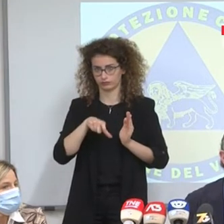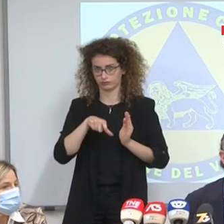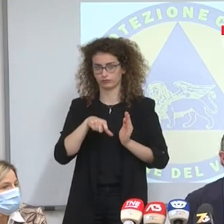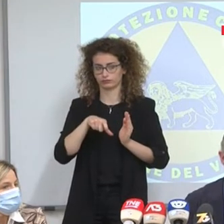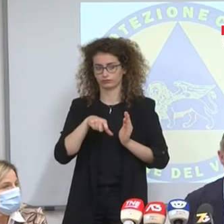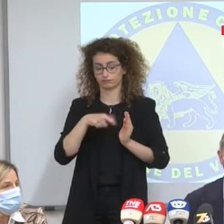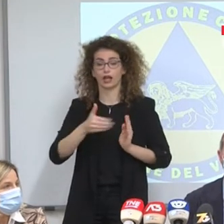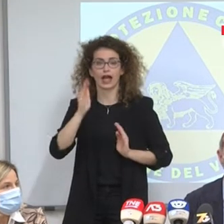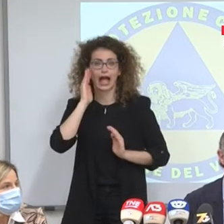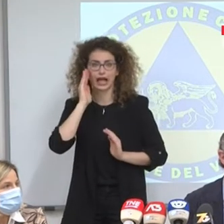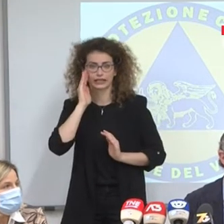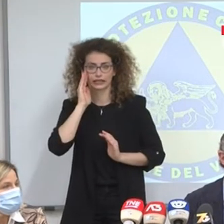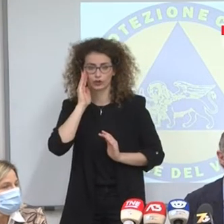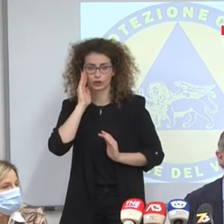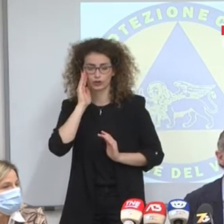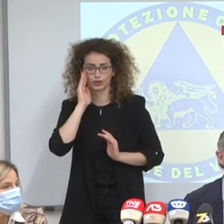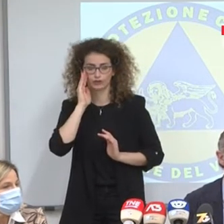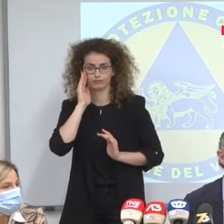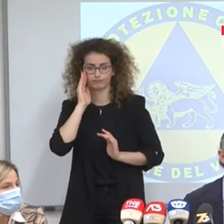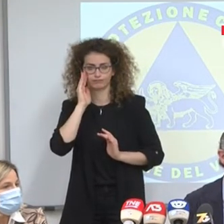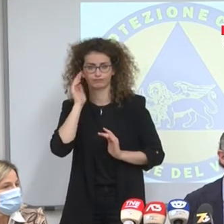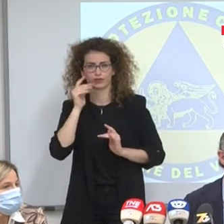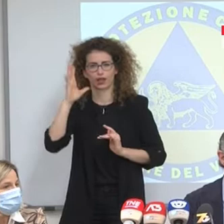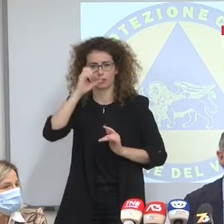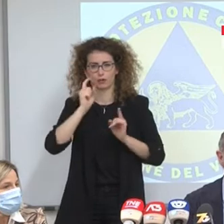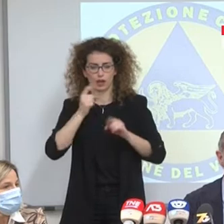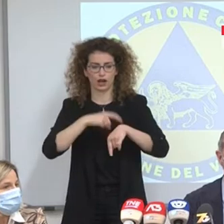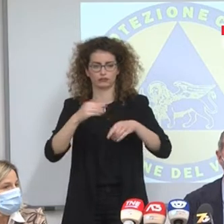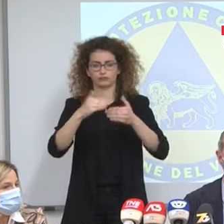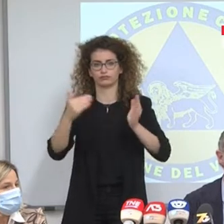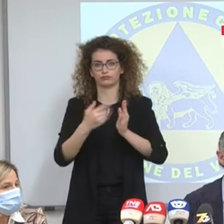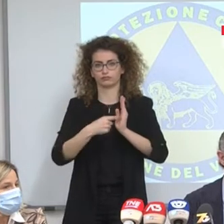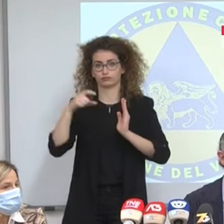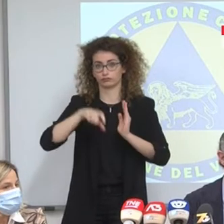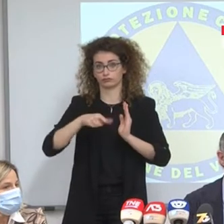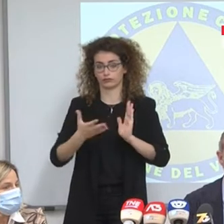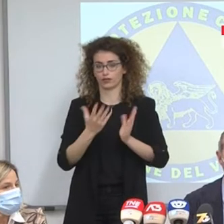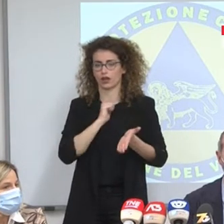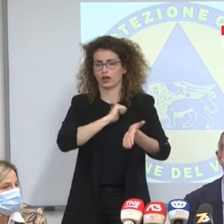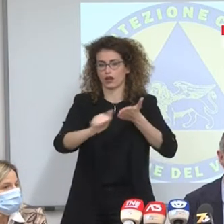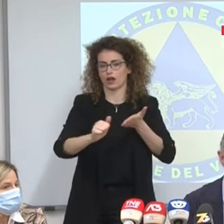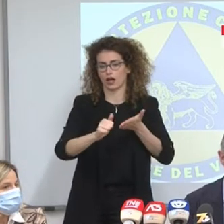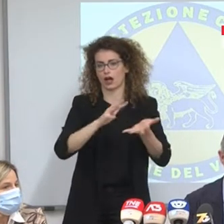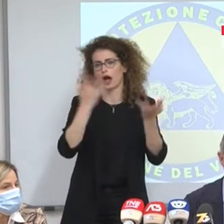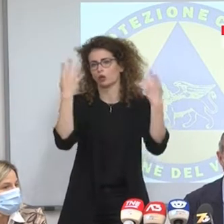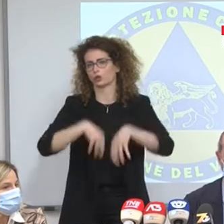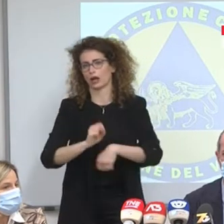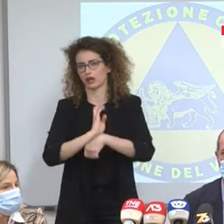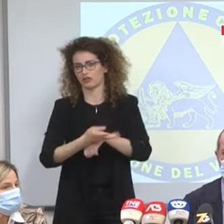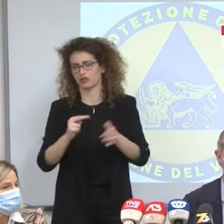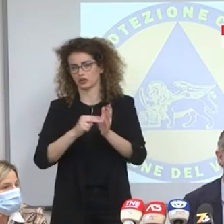e attenzione, non deve essere letta come è sparito il coprifuoco, non abbiamo più il problema del virus. Il virus